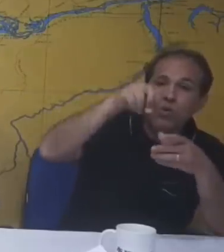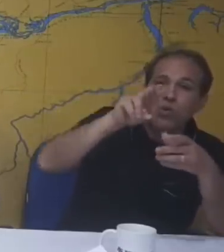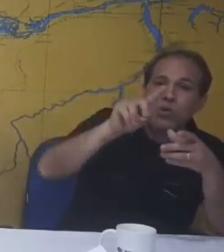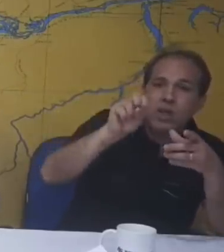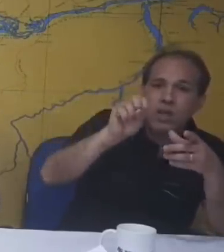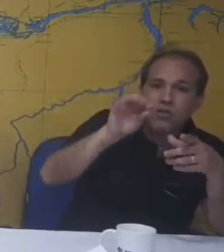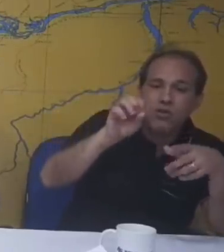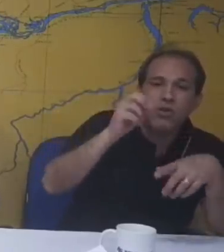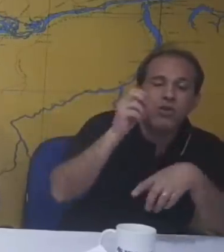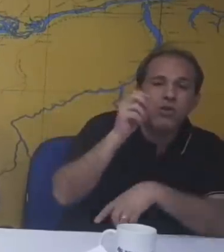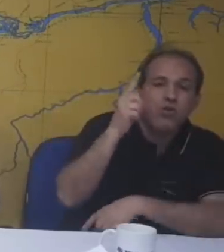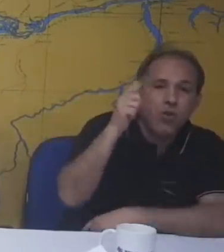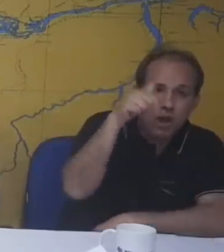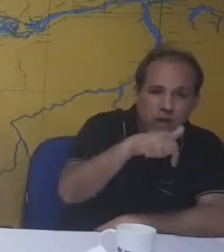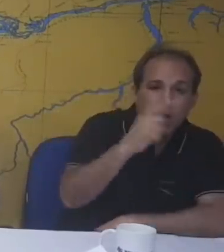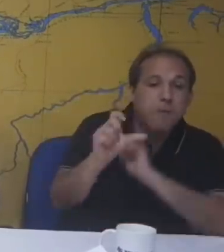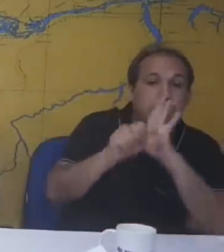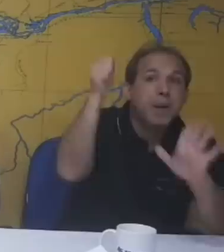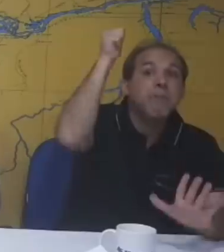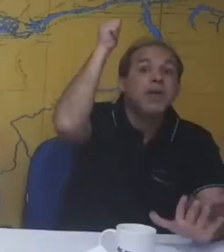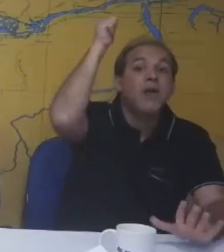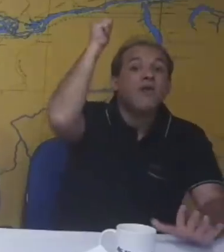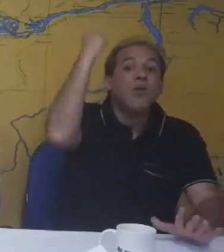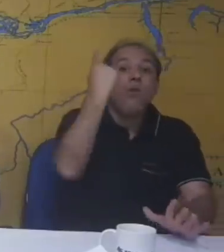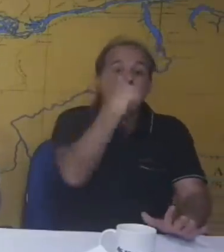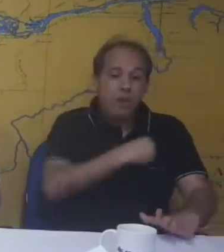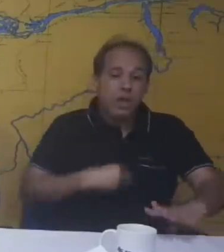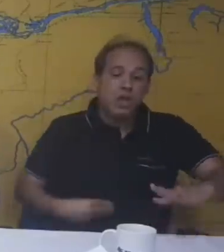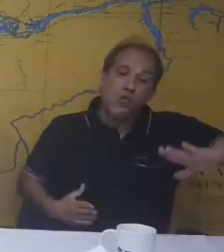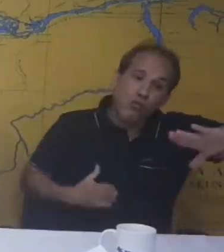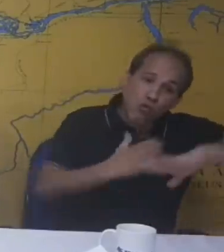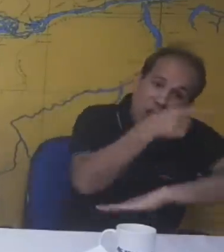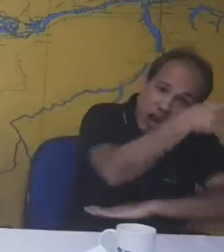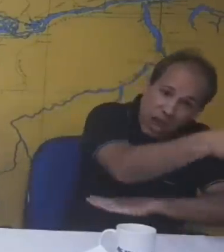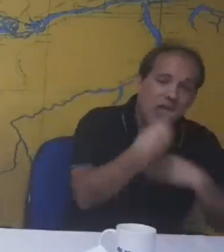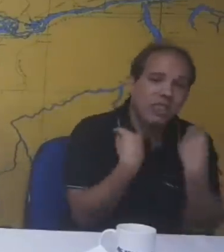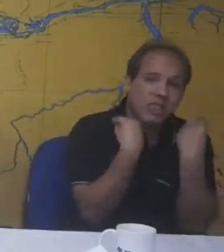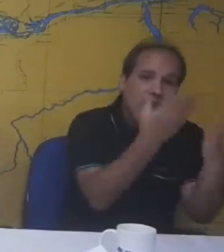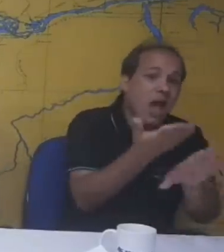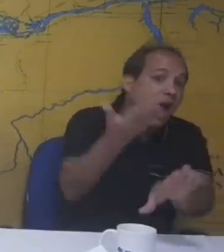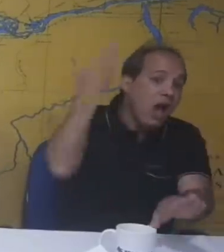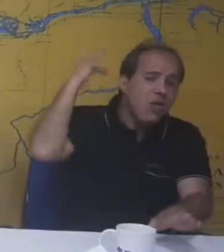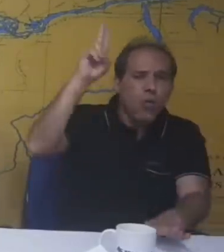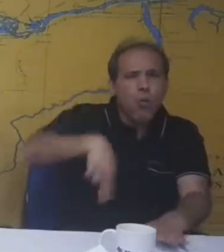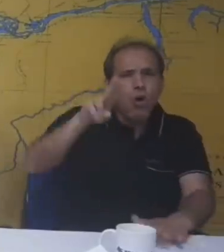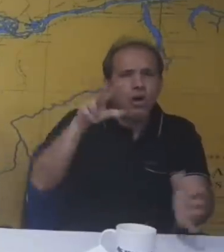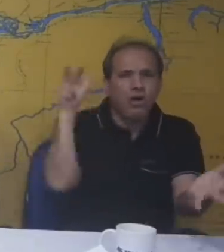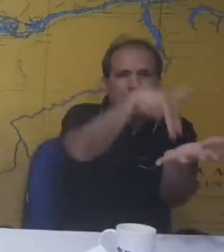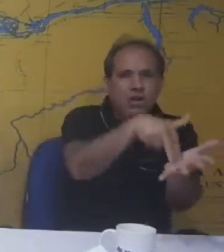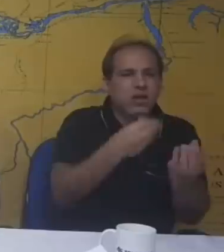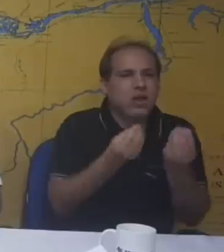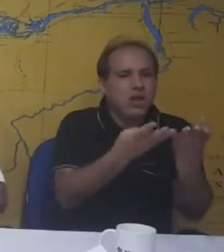do governo foi lá. Não é desse governo, de qualquer governo. E nós fomos entregar luz para